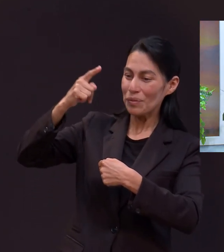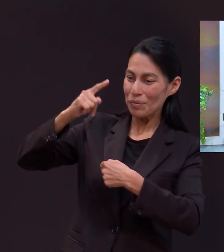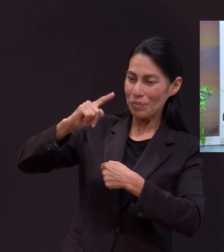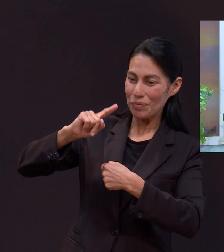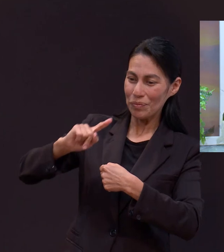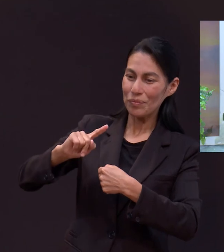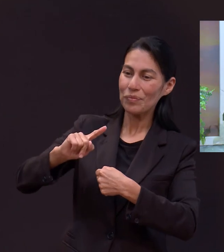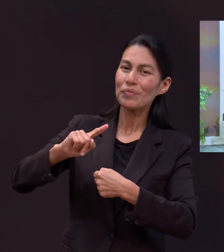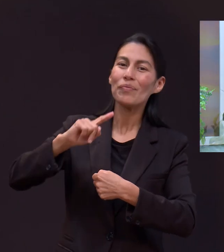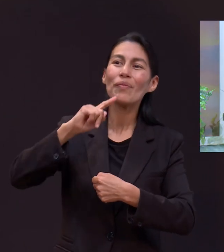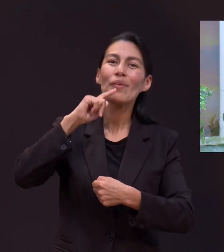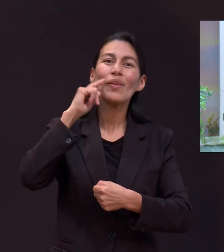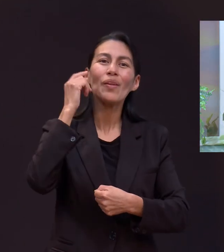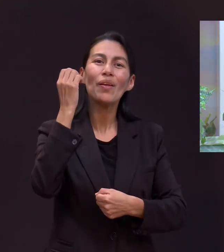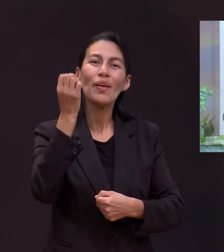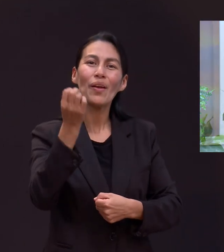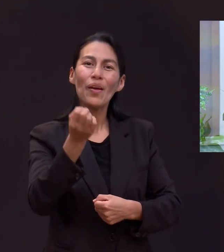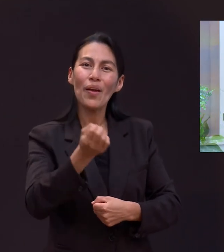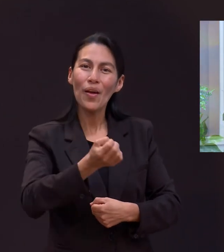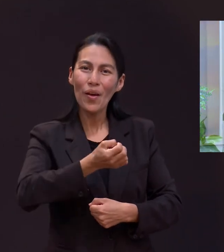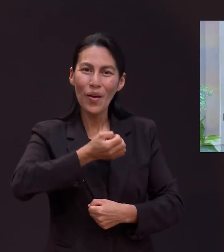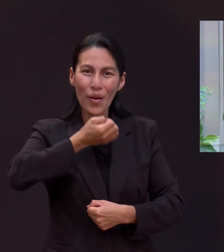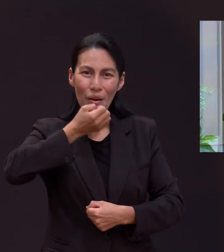dio su mandato